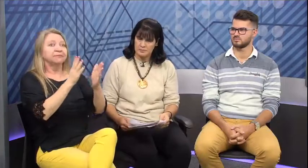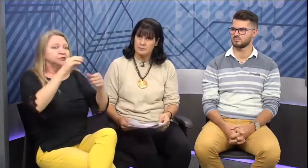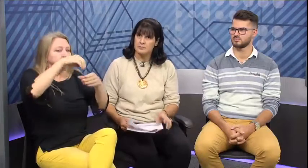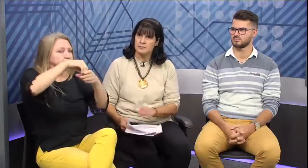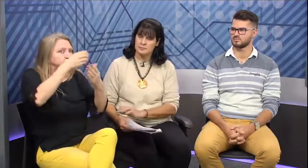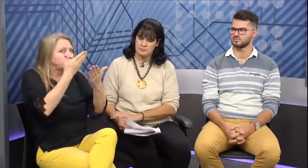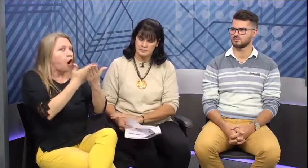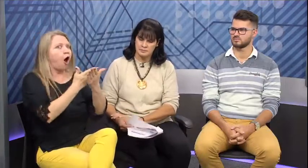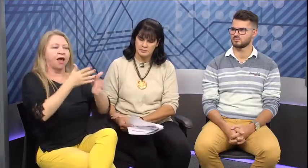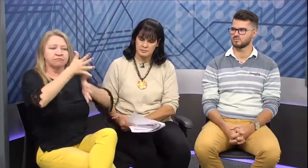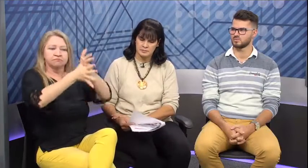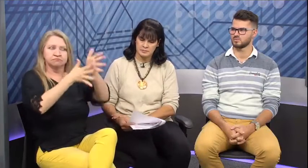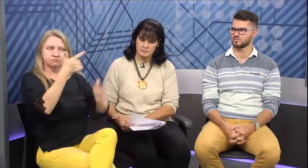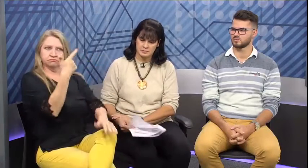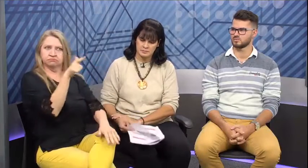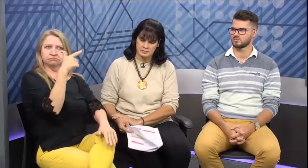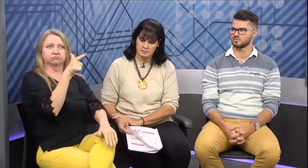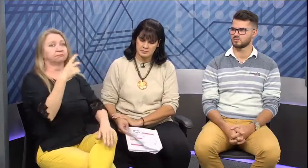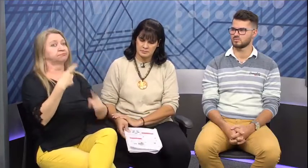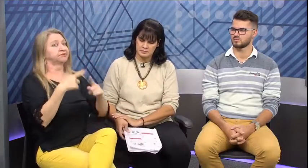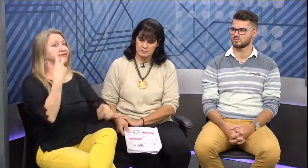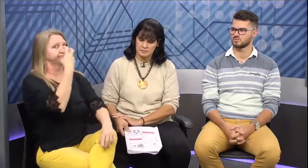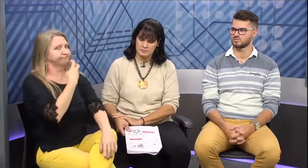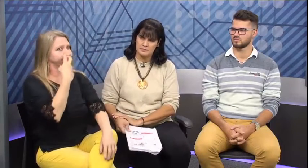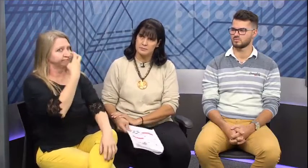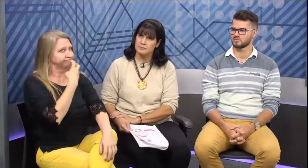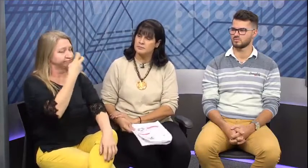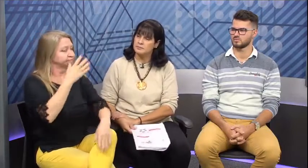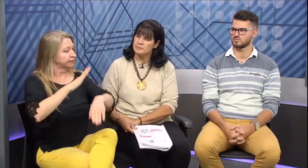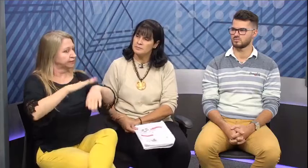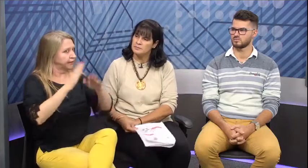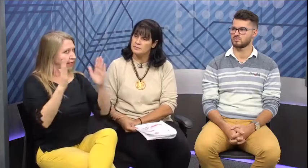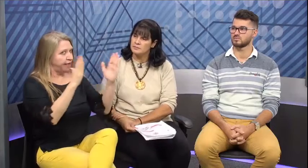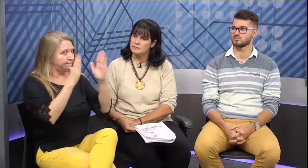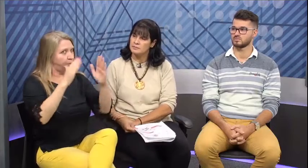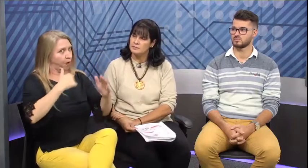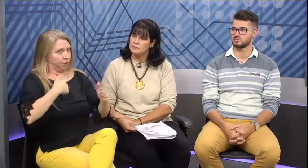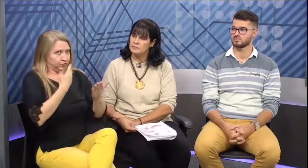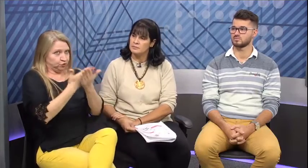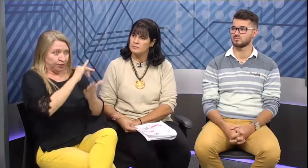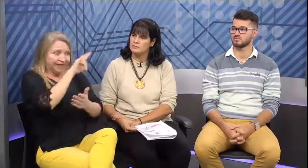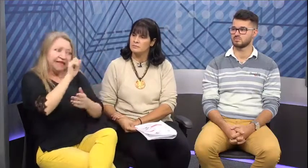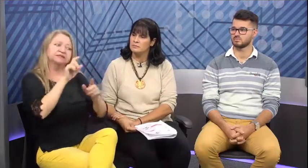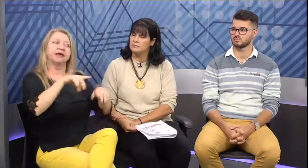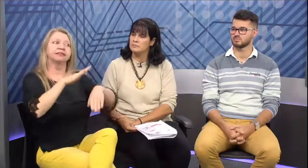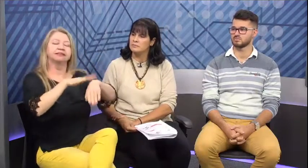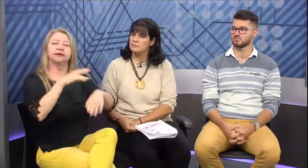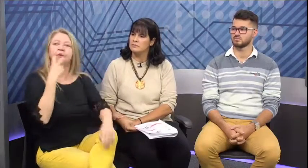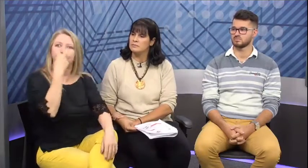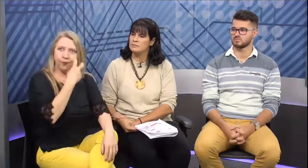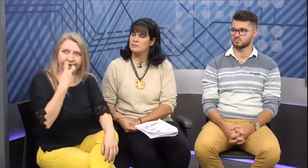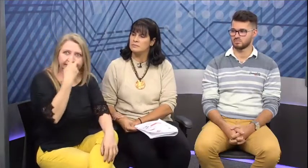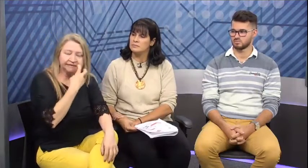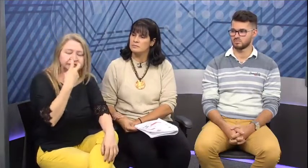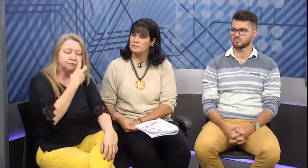a frequentar o instituto, na escola na época não utilizavam a Libras, né, porque naquela época era